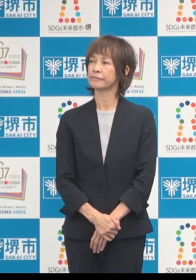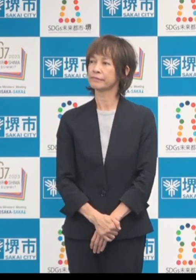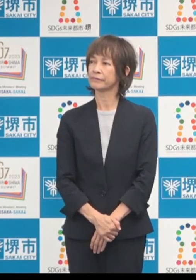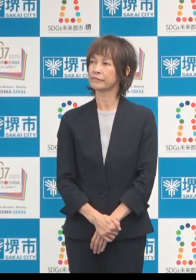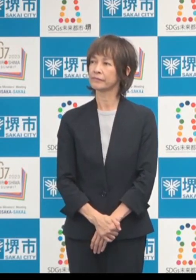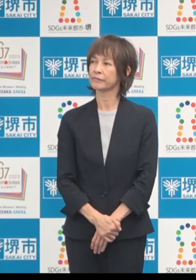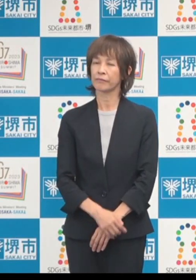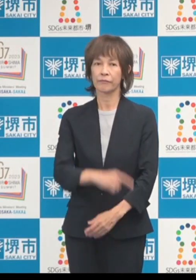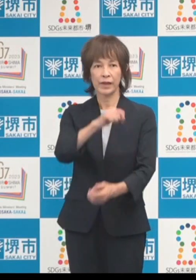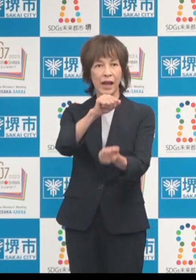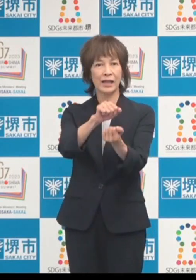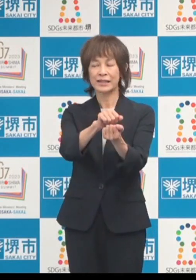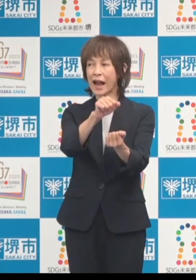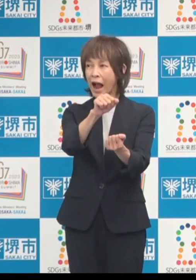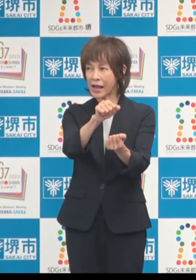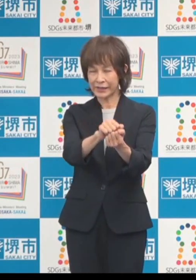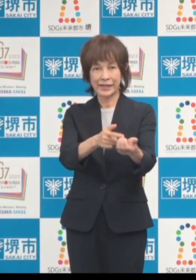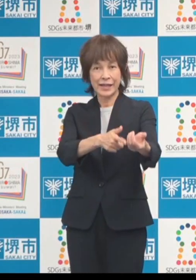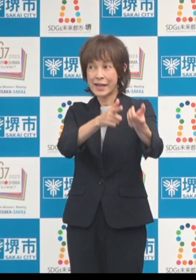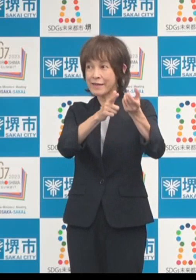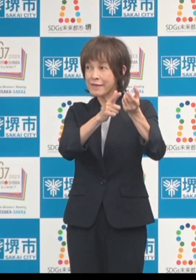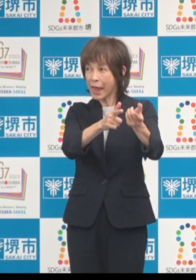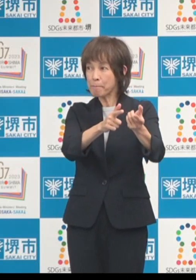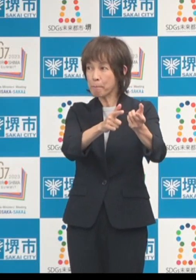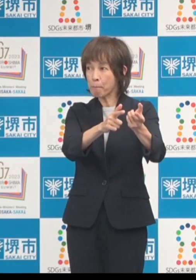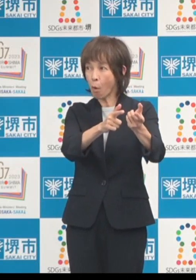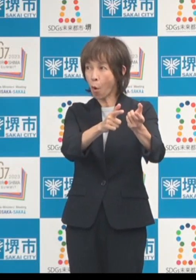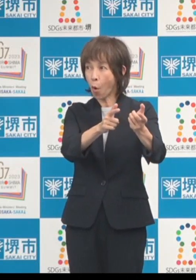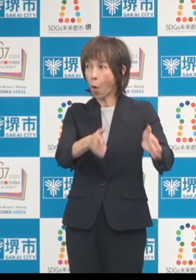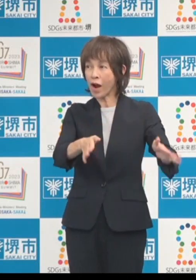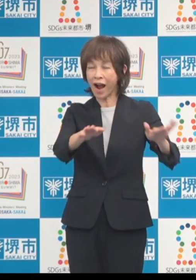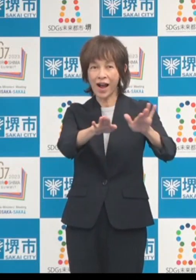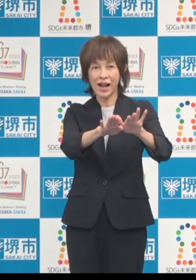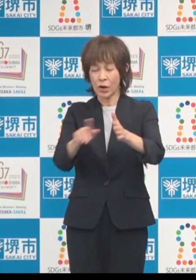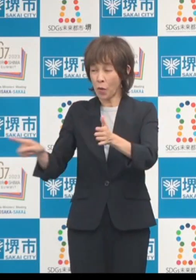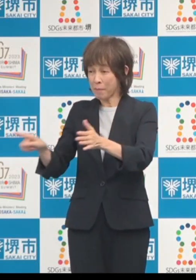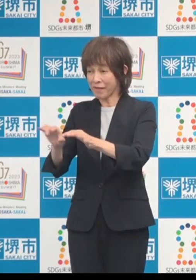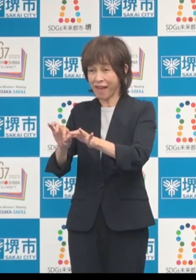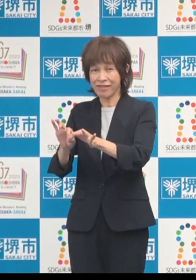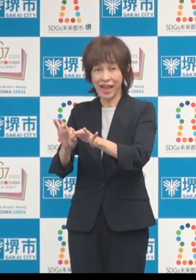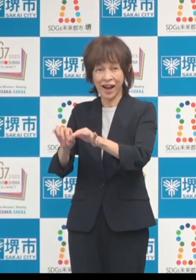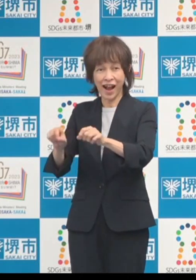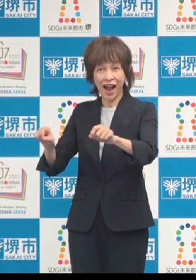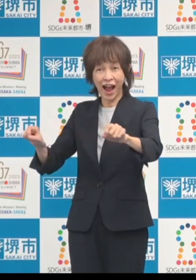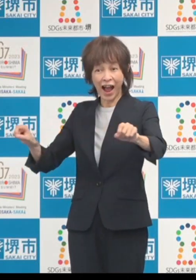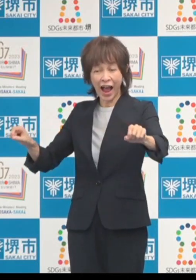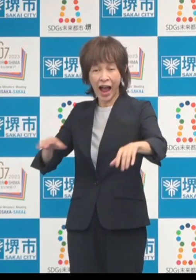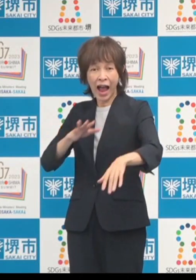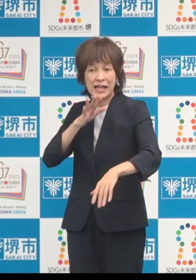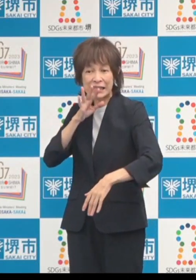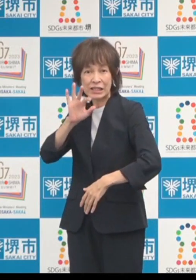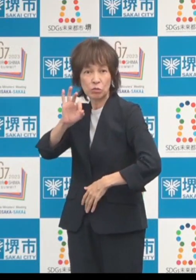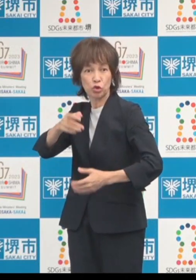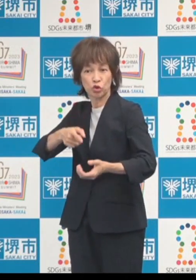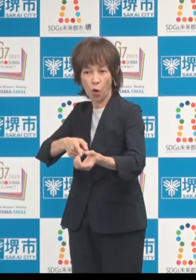ですね、堺鉄砲館につきましては本当にこれまで長い間ですね、実物の鉄砲を子ども